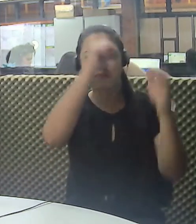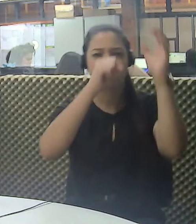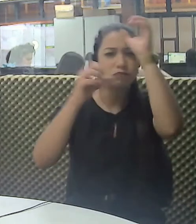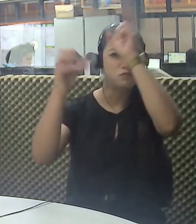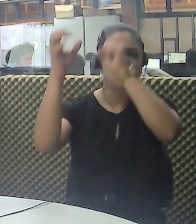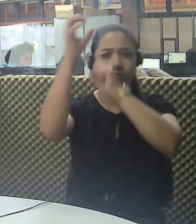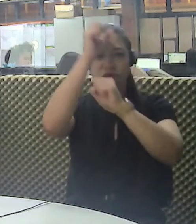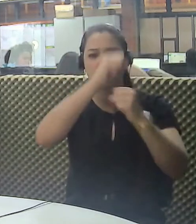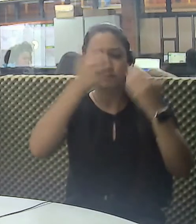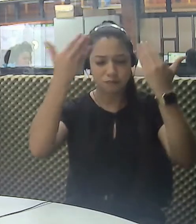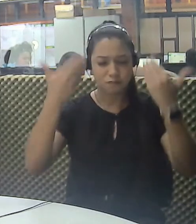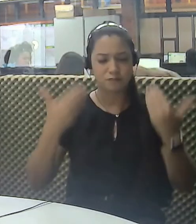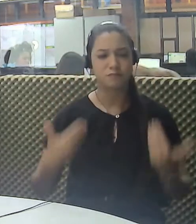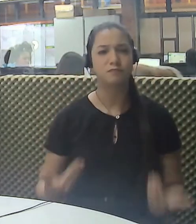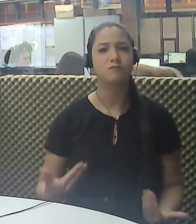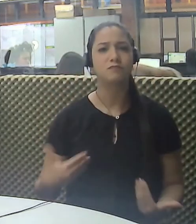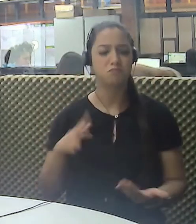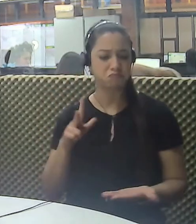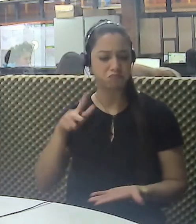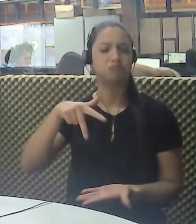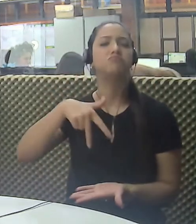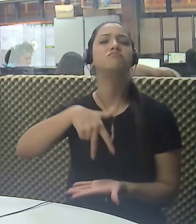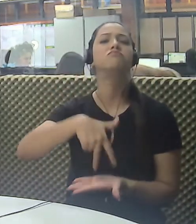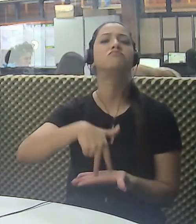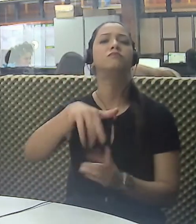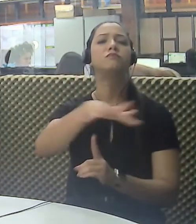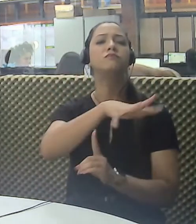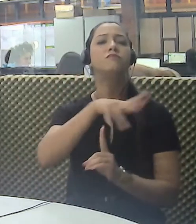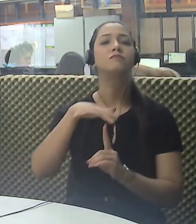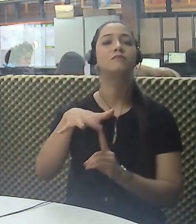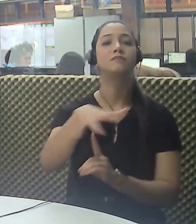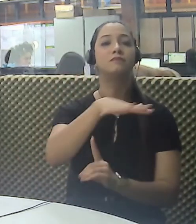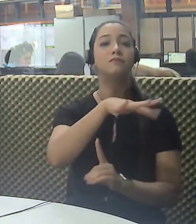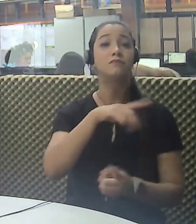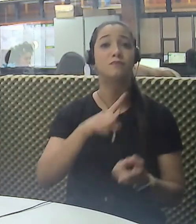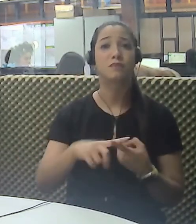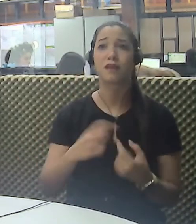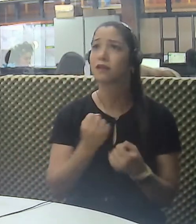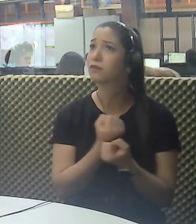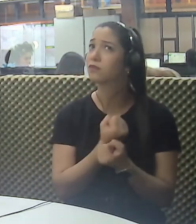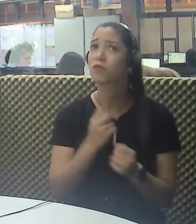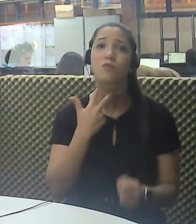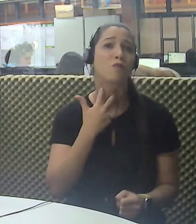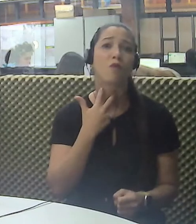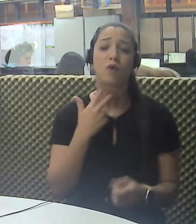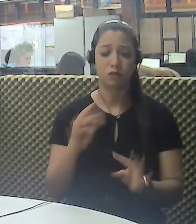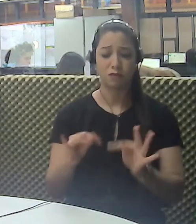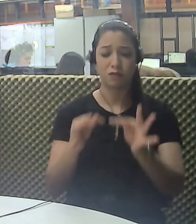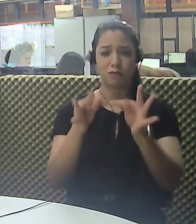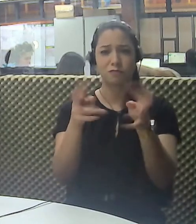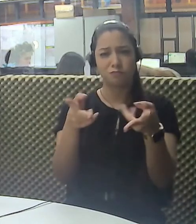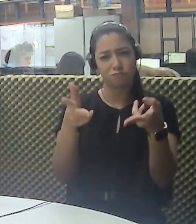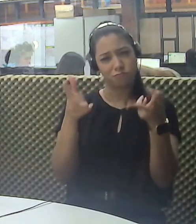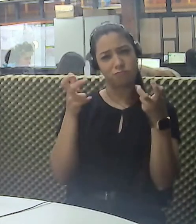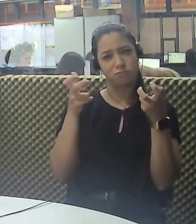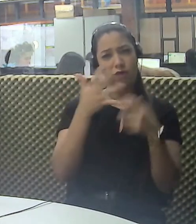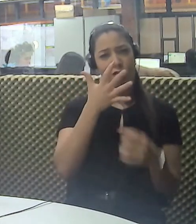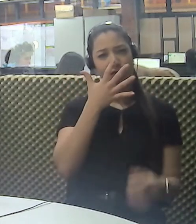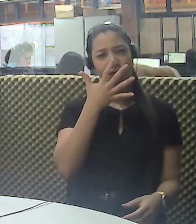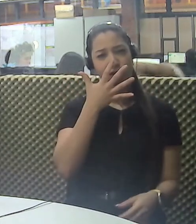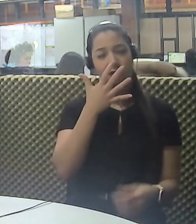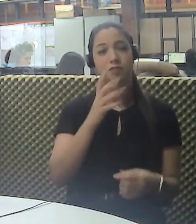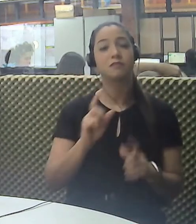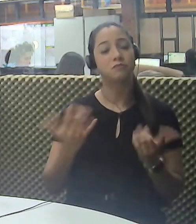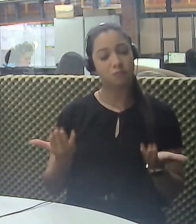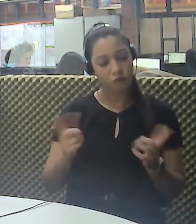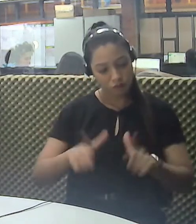a ser o ator daquela situação, né? E ele não pode mais ficar vendo a tecnologia à distância. Então, todas as